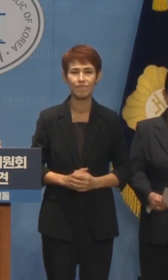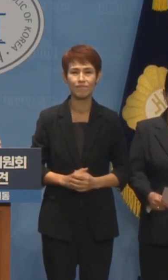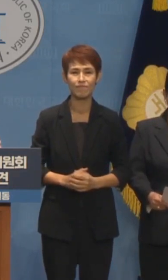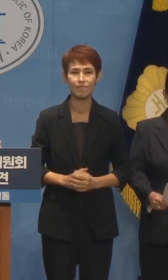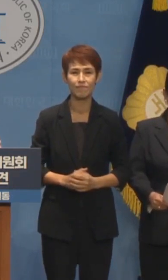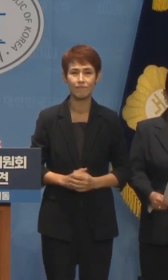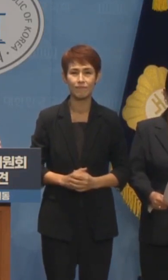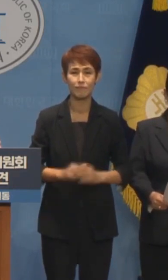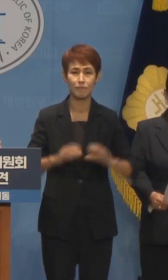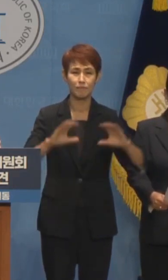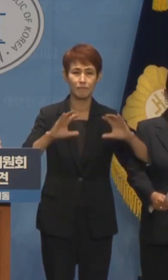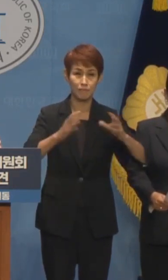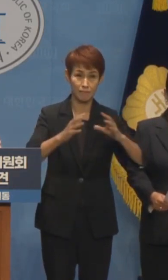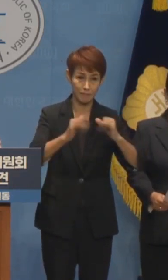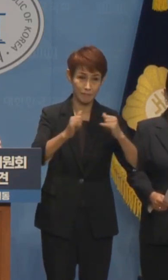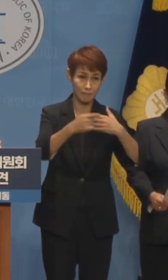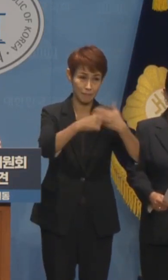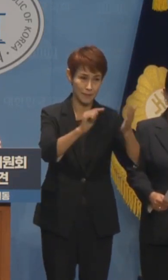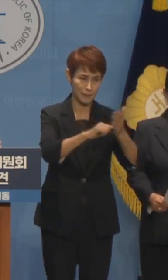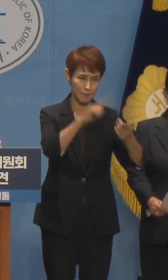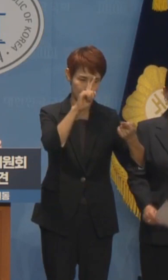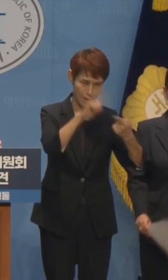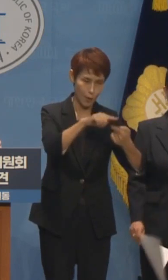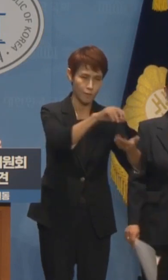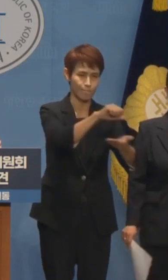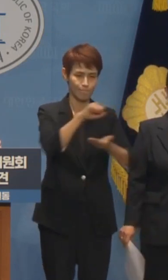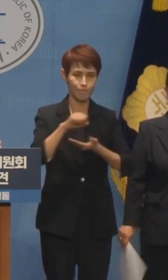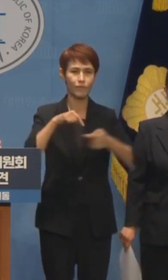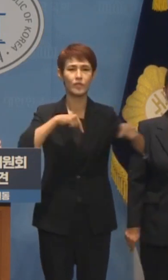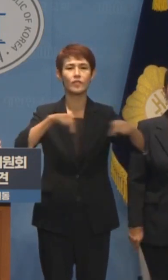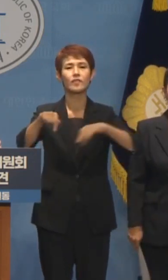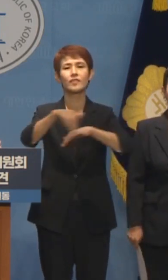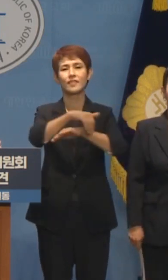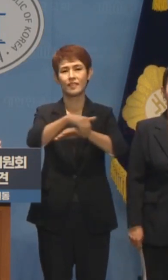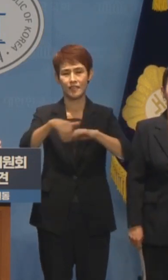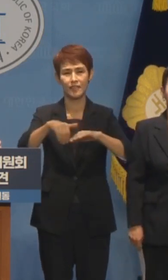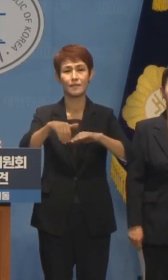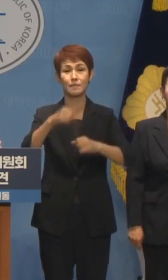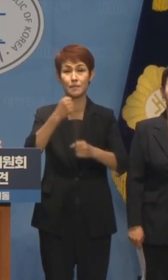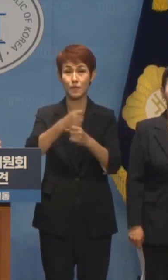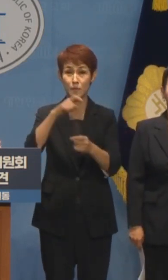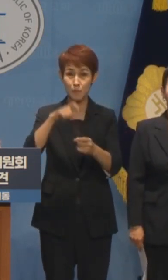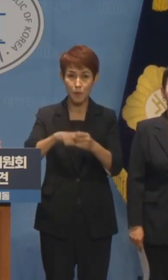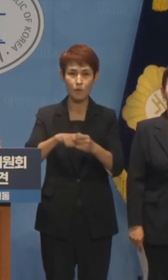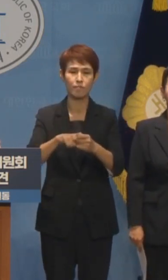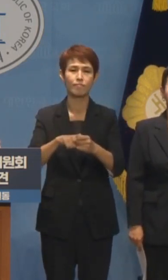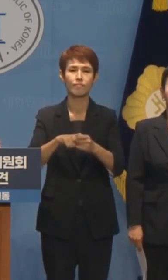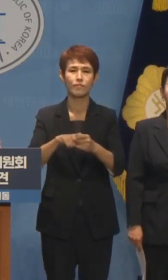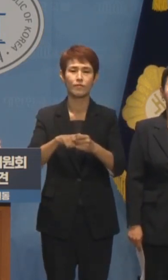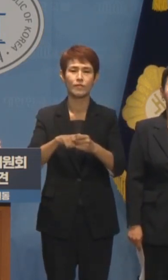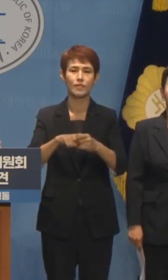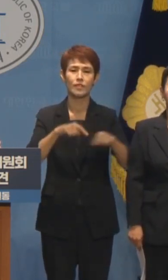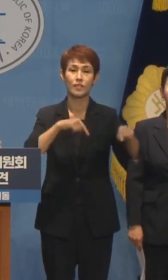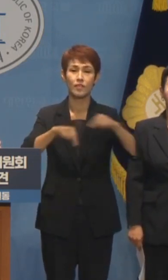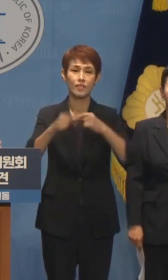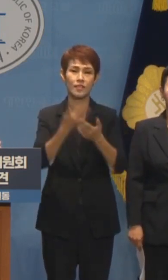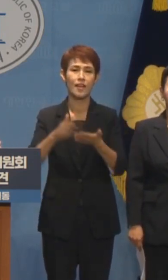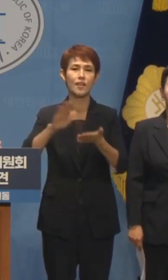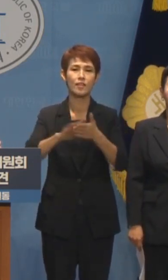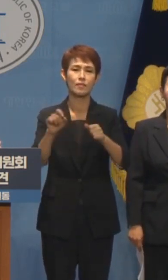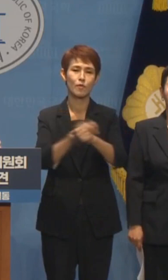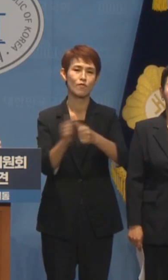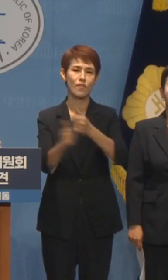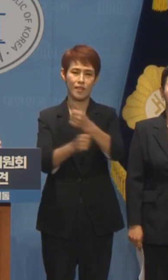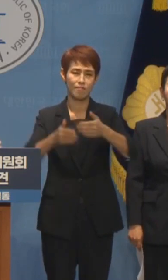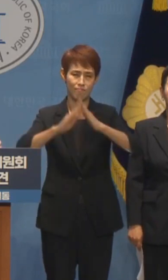민심 그대로 정치 시련을 위한 정치개혁 특별위원회 구성을 촉구합니다 조국 혁신당